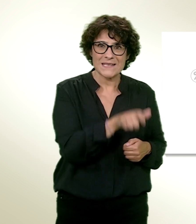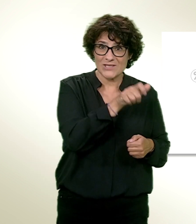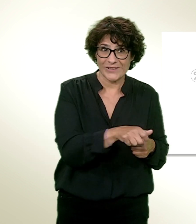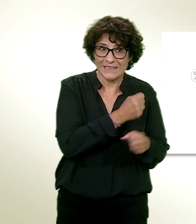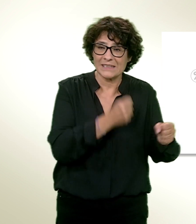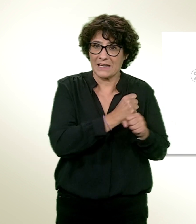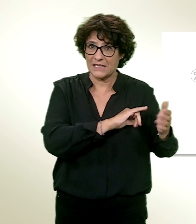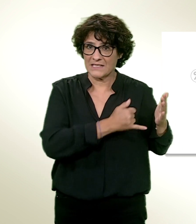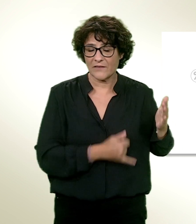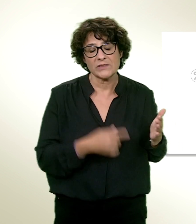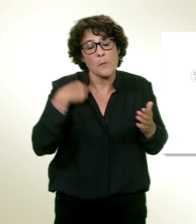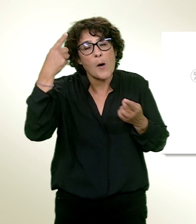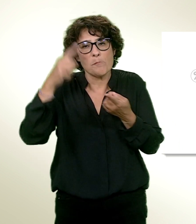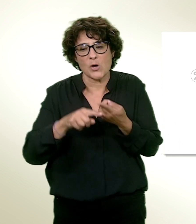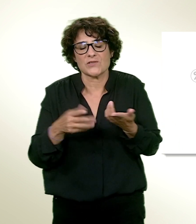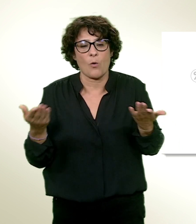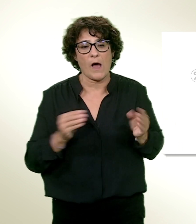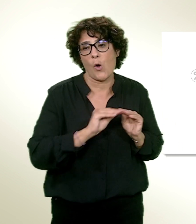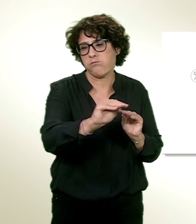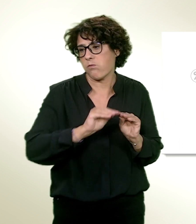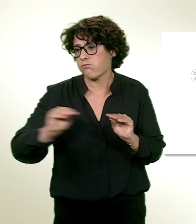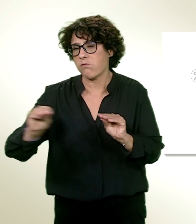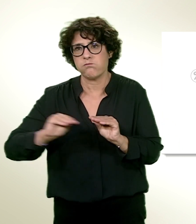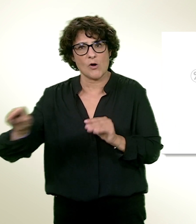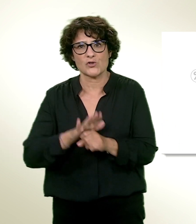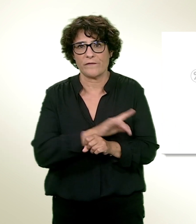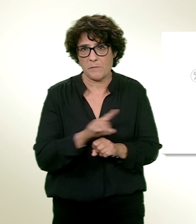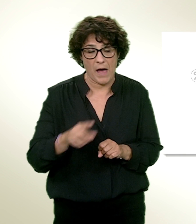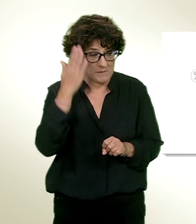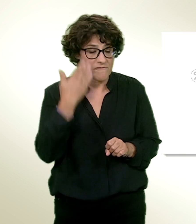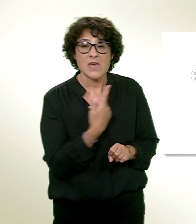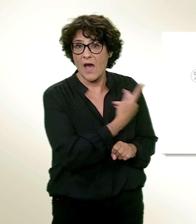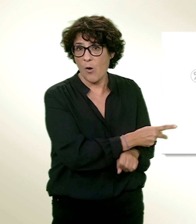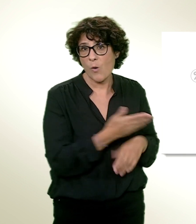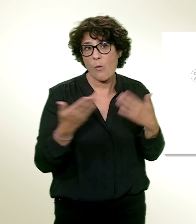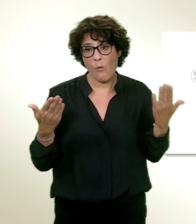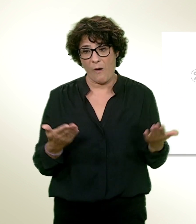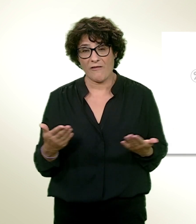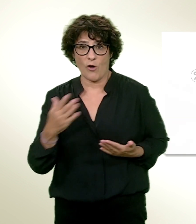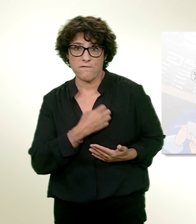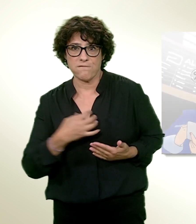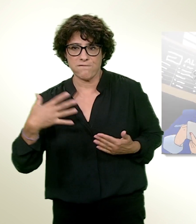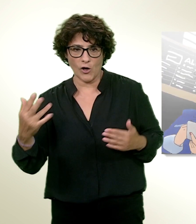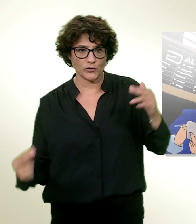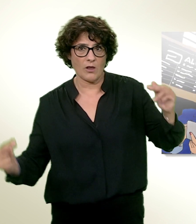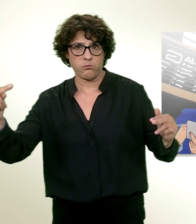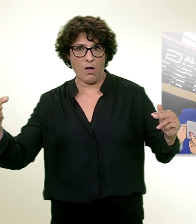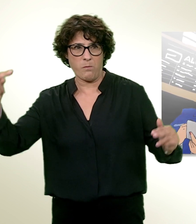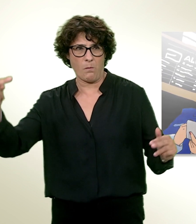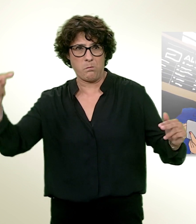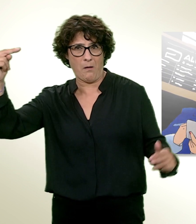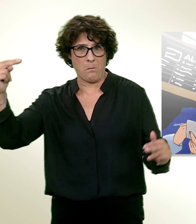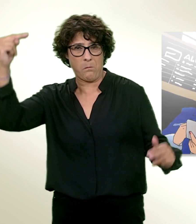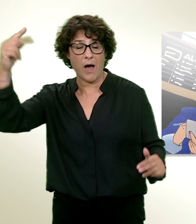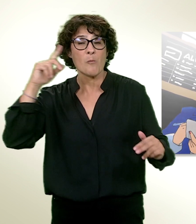la redistribution actuelle n'est toutefois pas suffisante. Selon eux, les inégalités de fortune ne cessent d'augmenter depuis des années